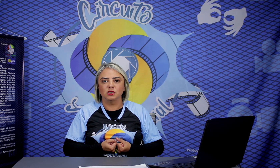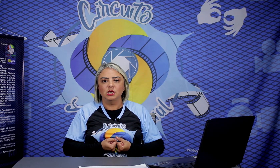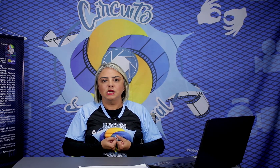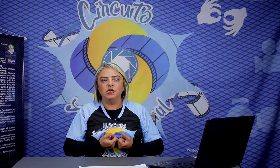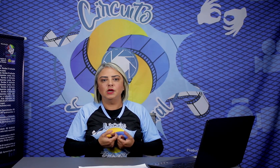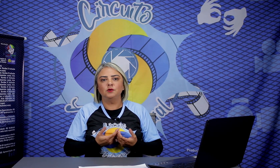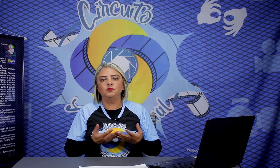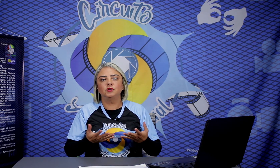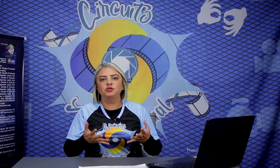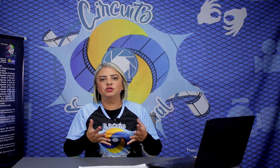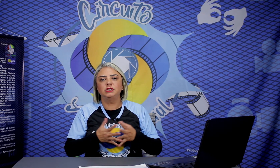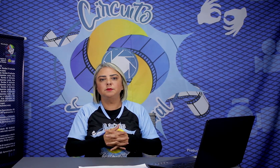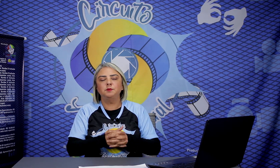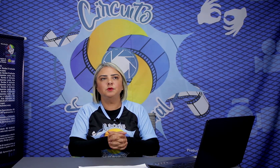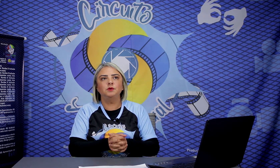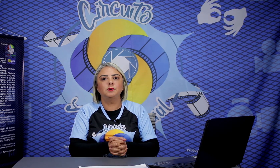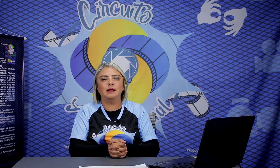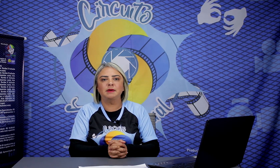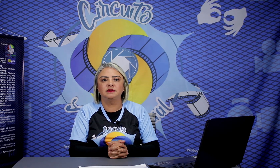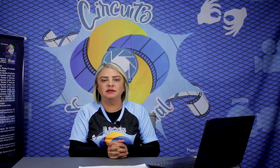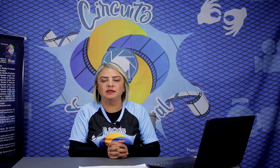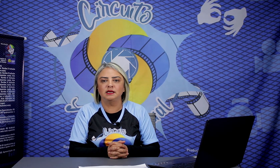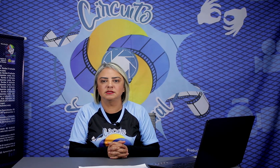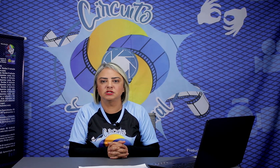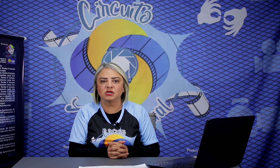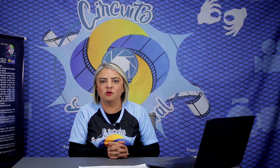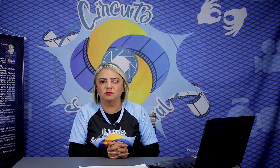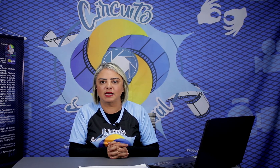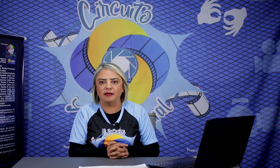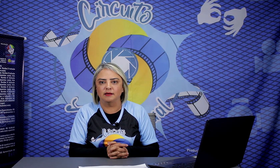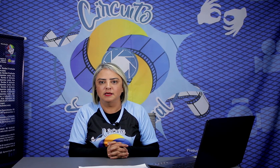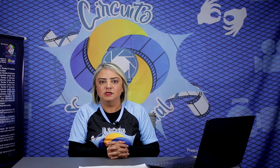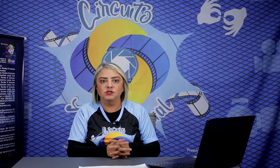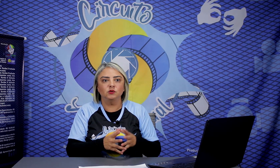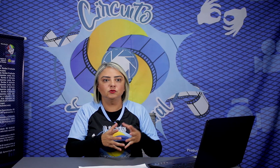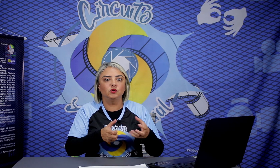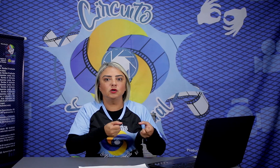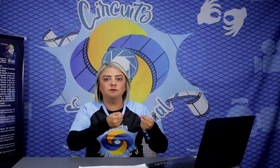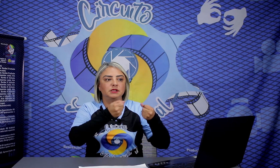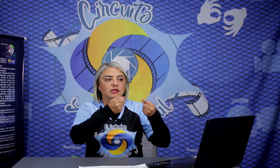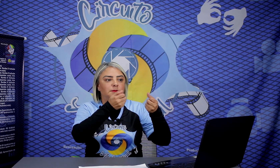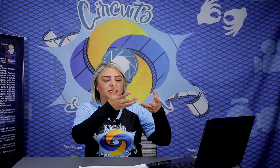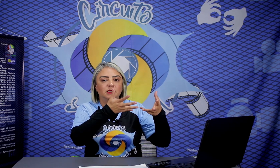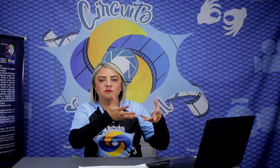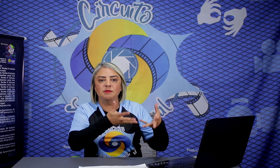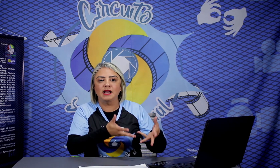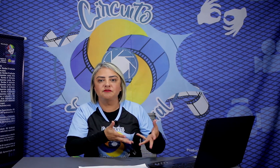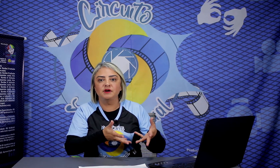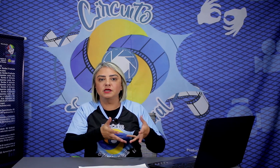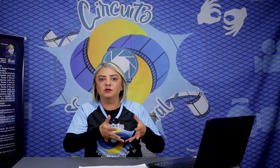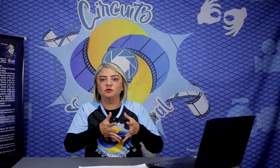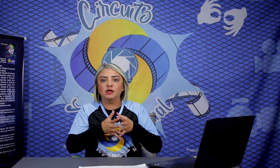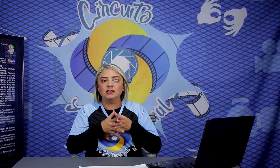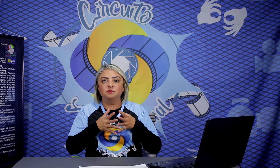e eu tô tipo a Madre Teresa de Calcutá? Se eu tô interpretando um baile funk, eu tô lá de